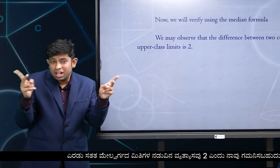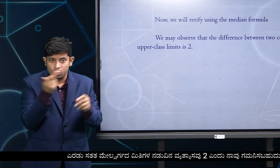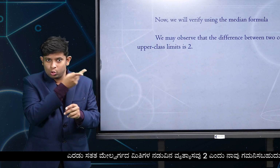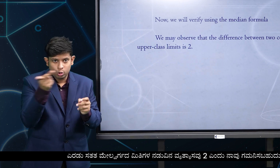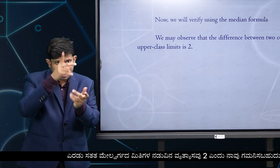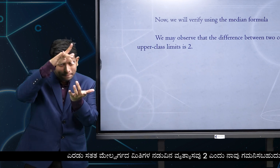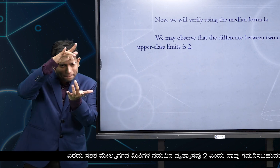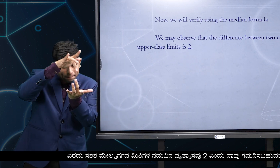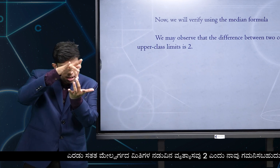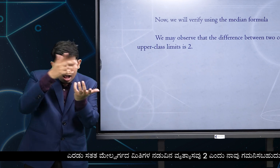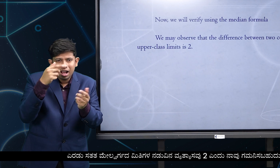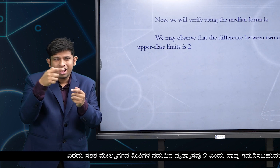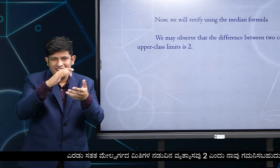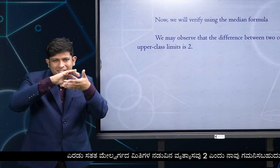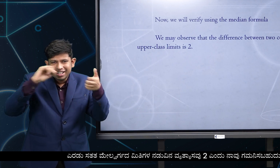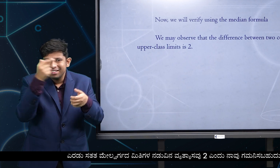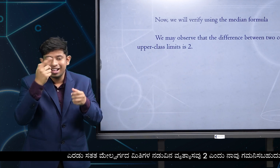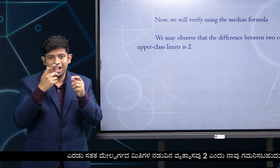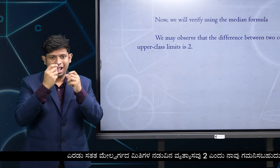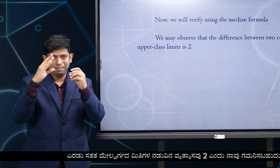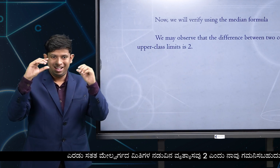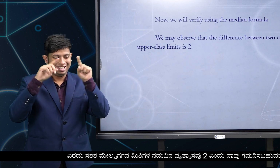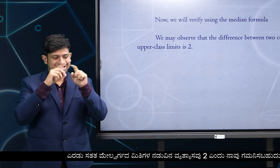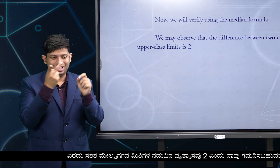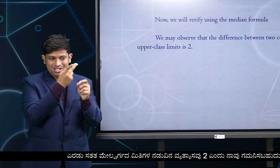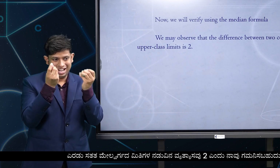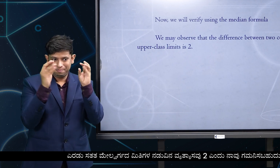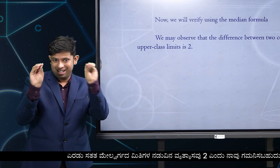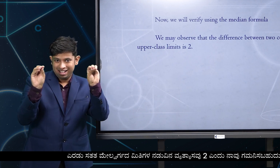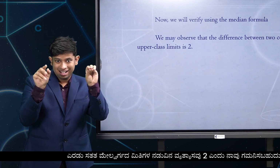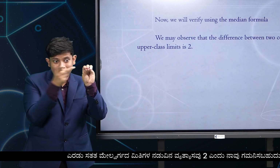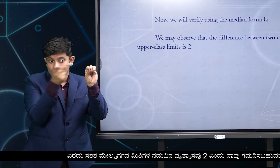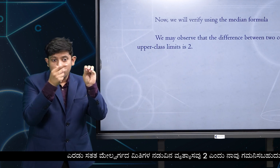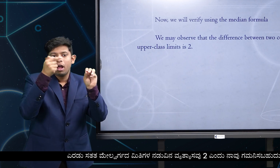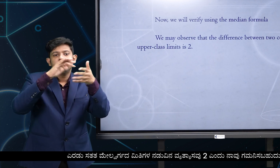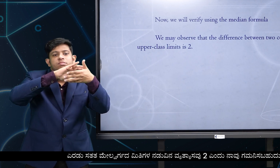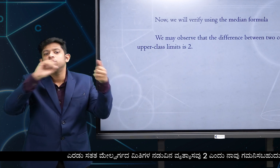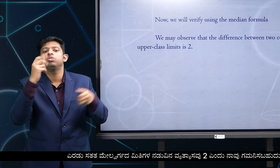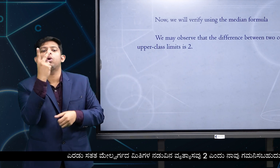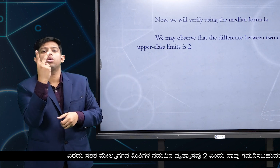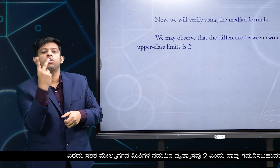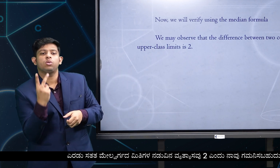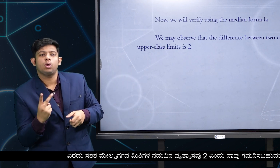ಎರಡು ಸತತ ಮೇಲ್ವರ್ಗದ ಮಿತಿಗಳ ನಡುವಿನ ವ್ಯತ್ಯಾಸವು 2 ಎಂದು ನಾವು ಗಮನಿಸಬಹುದು.